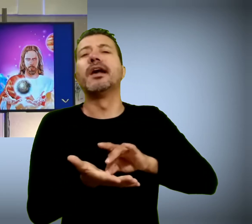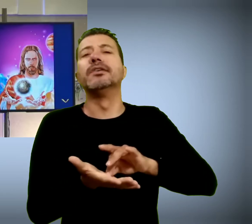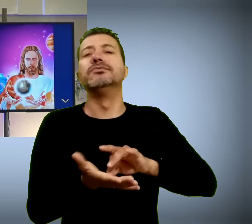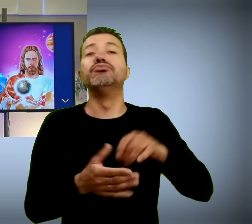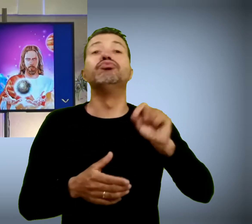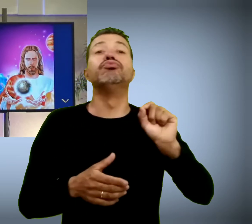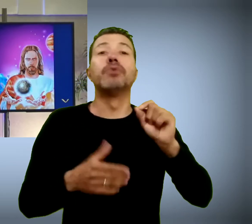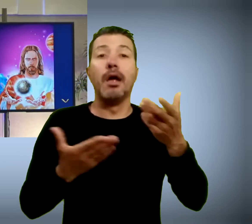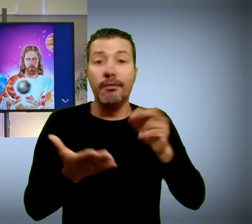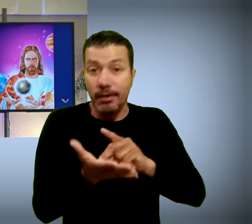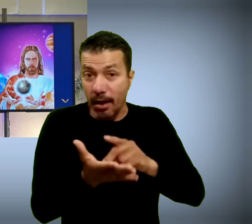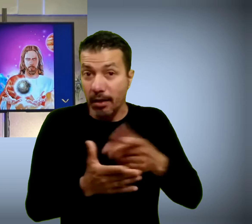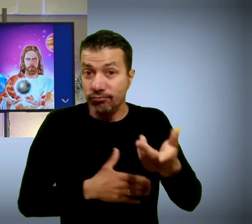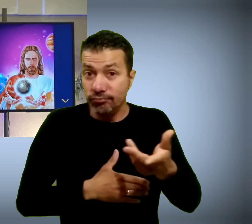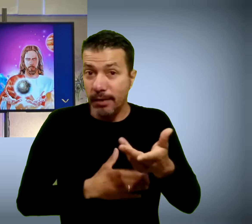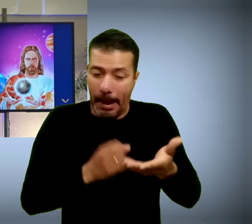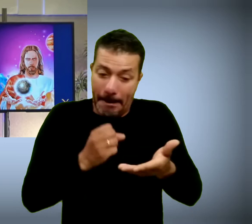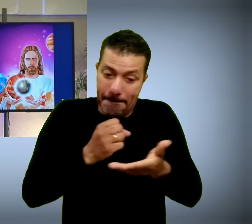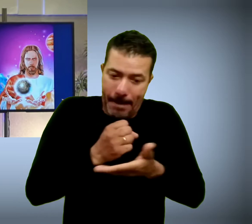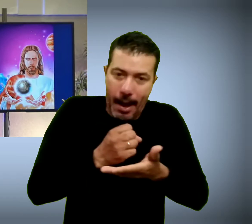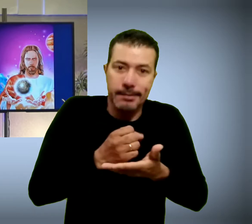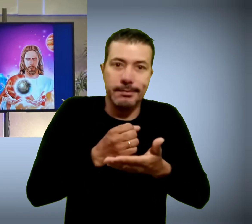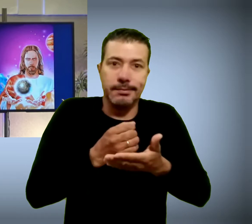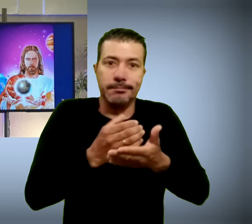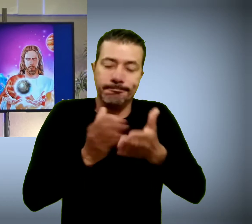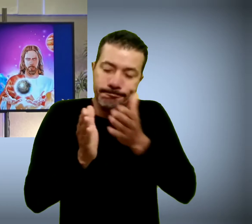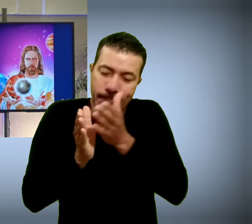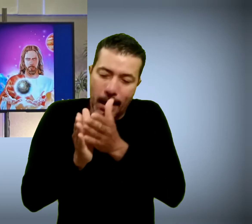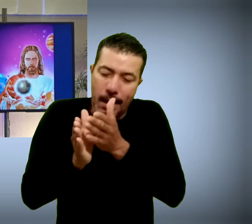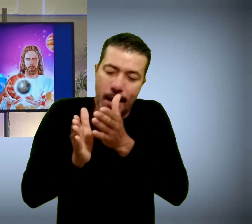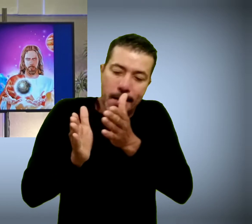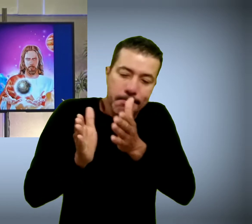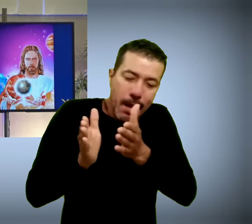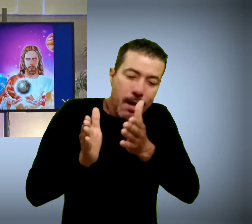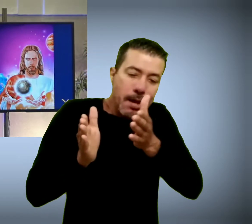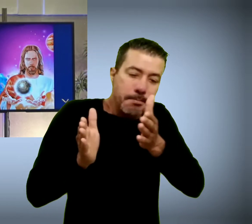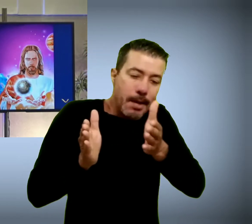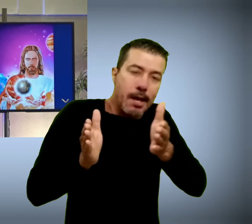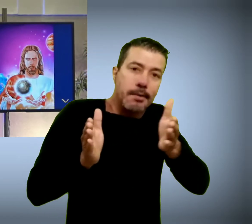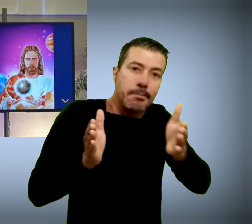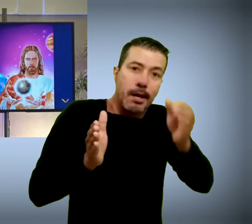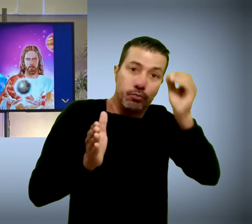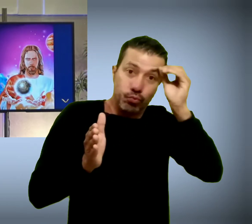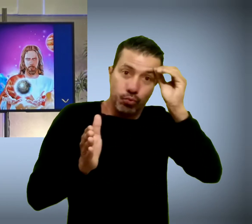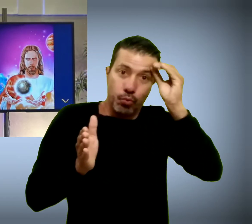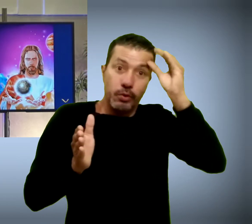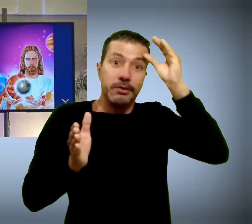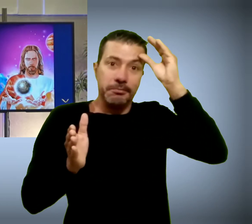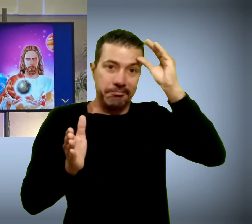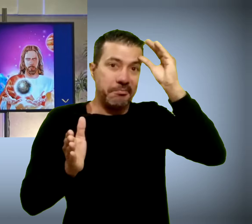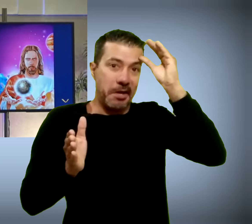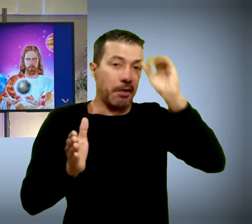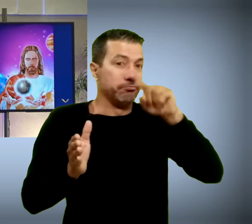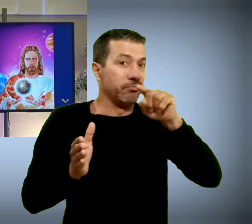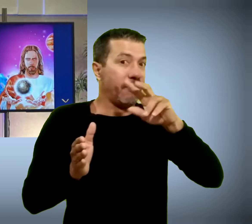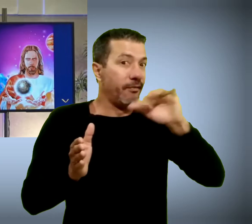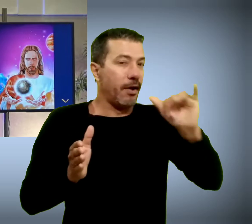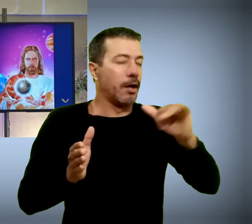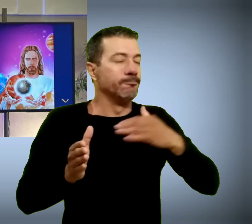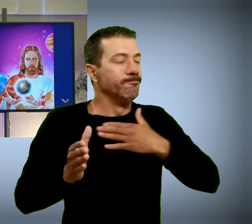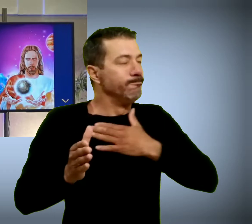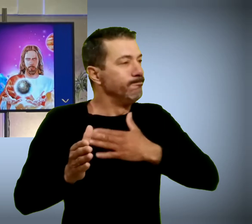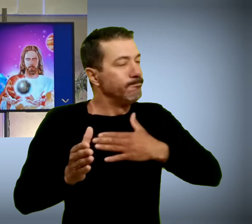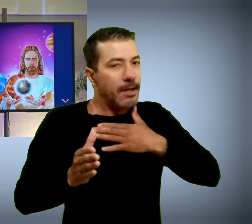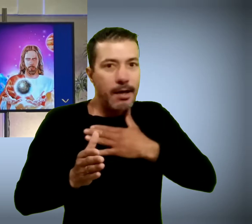muito importante, ela é a base do que estamos construindo aqui, dos argumentos e do entendimento. Você certamente vai gostar de ver essa aula,